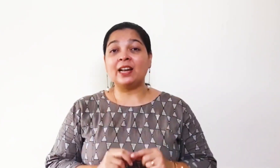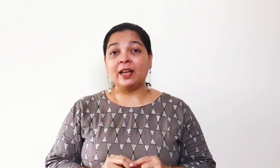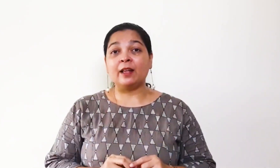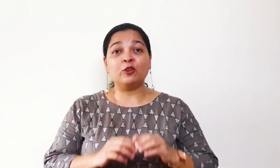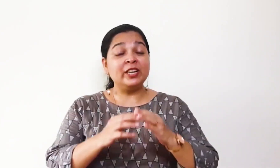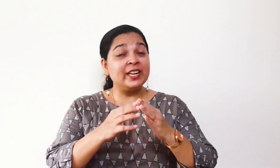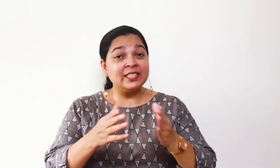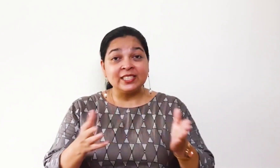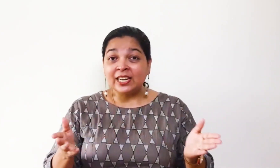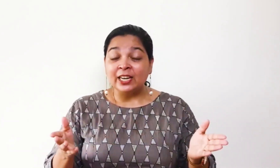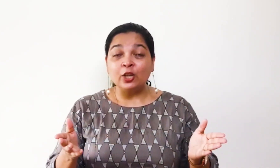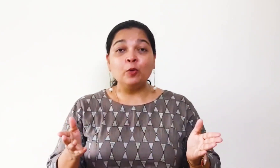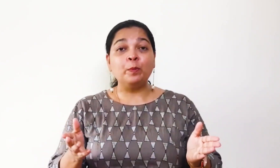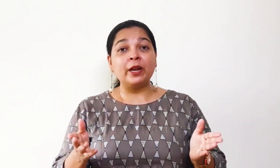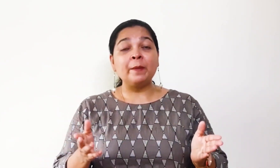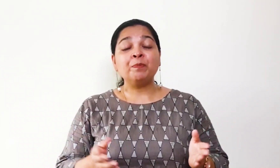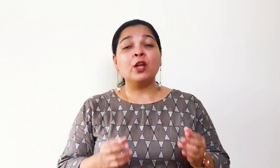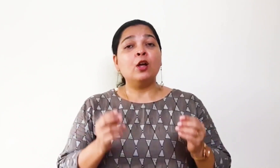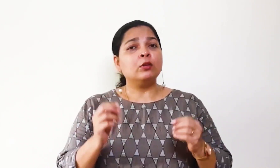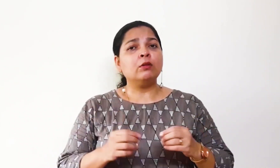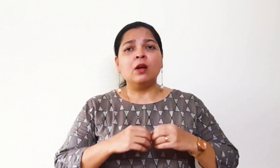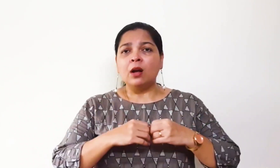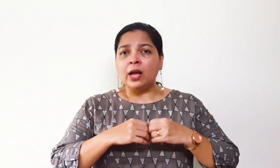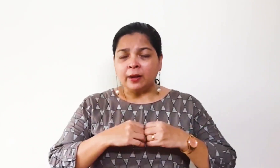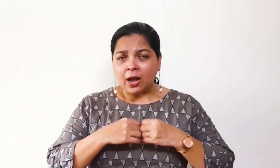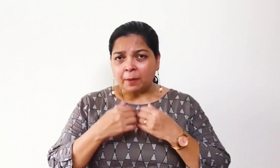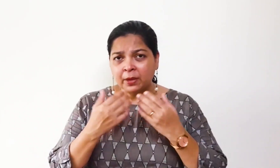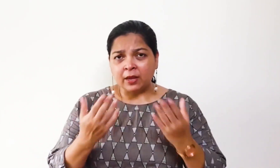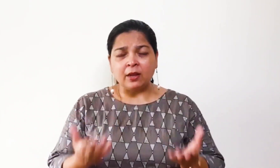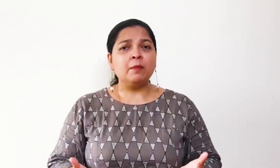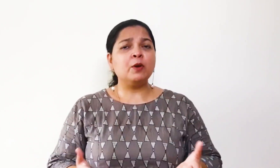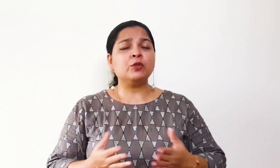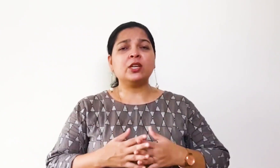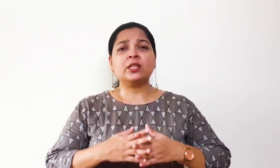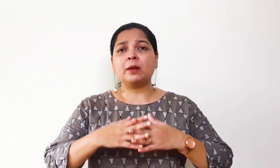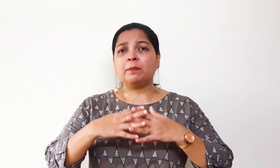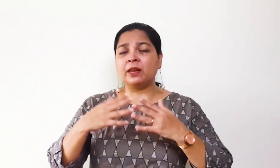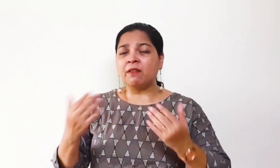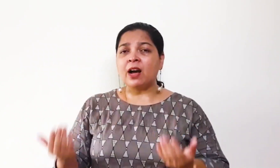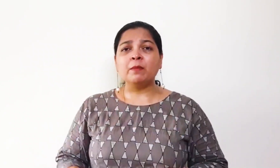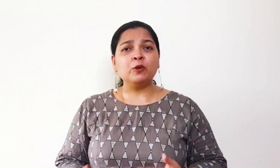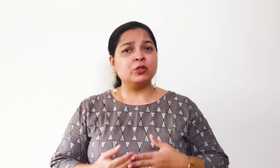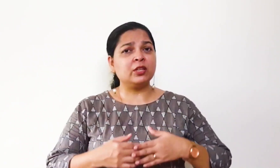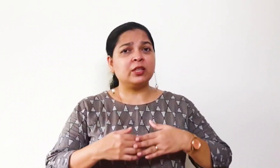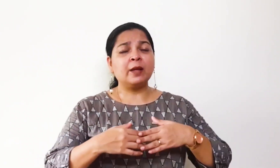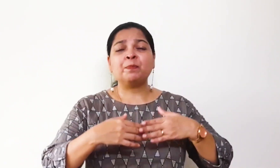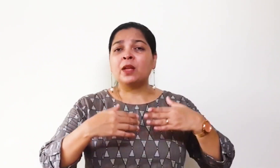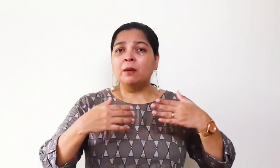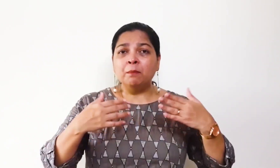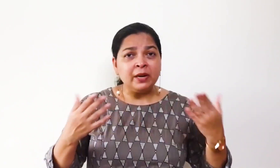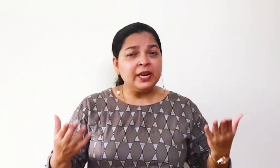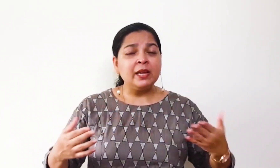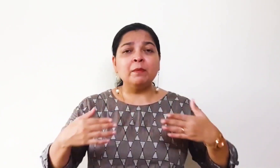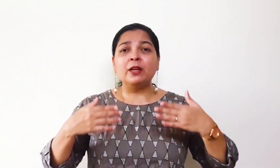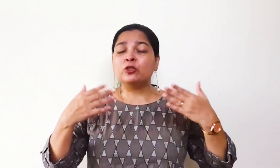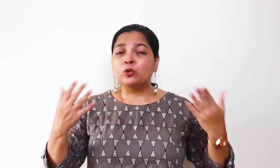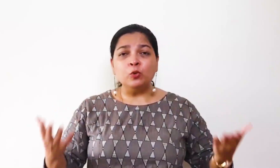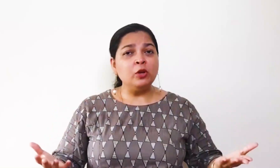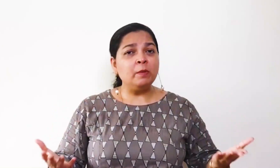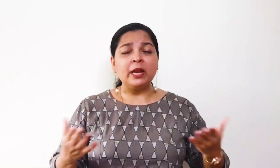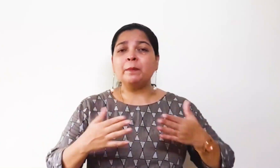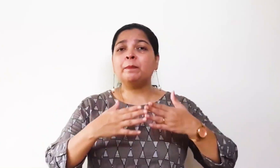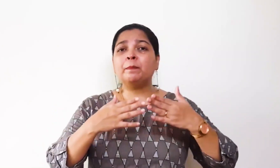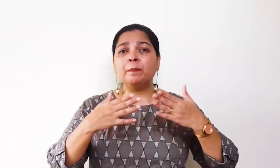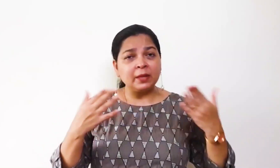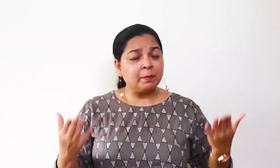भी करना है। तो डिटेल स्क्रीन के ऊपर है, तो है ना, आपके घर में हो सकते, परिवार में हो सकते, बिल्डिंग में,